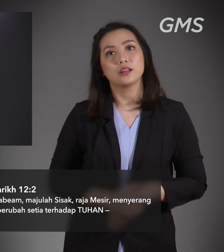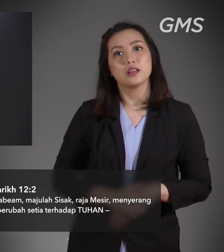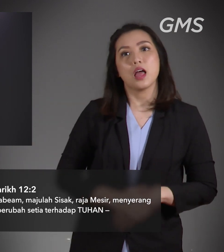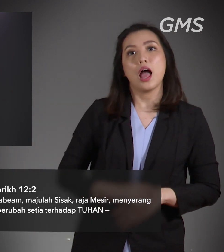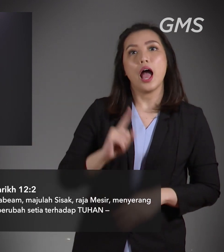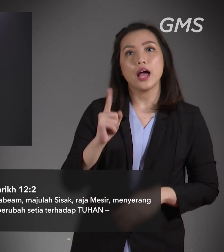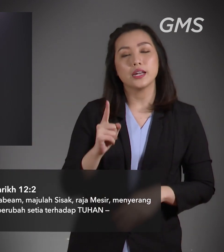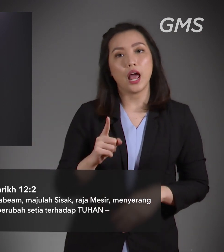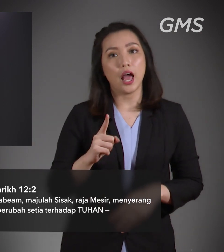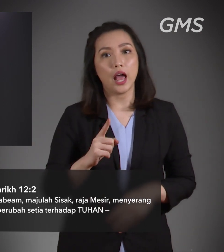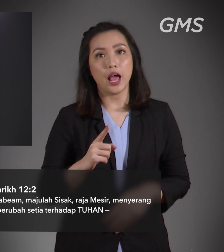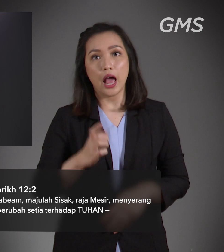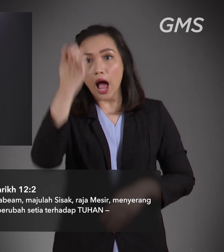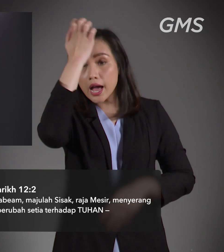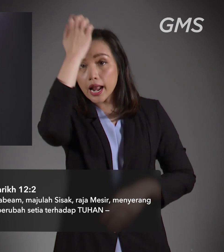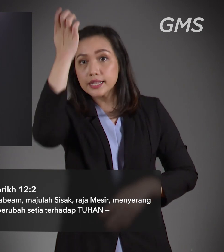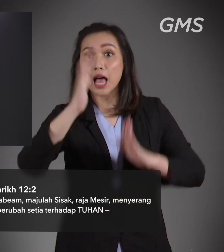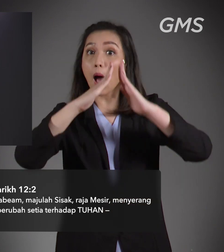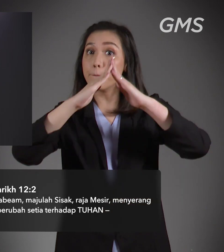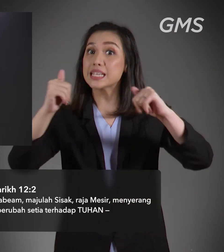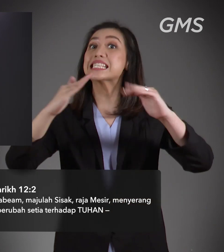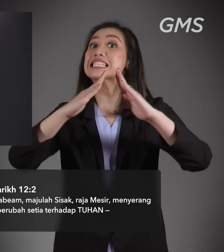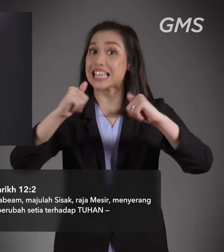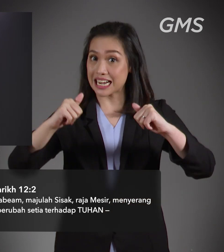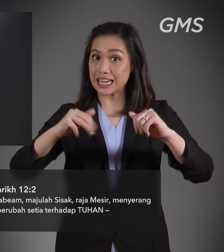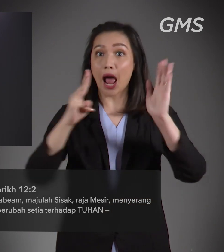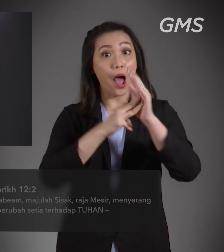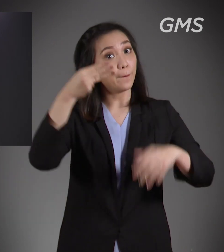kemudian baru majulah Sisak raja Mesir menyerang Yerusalem.